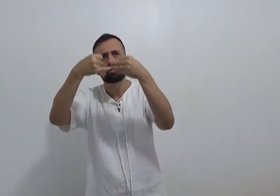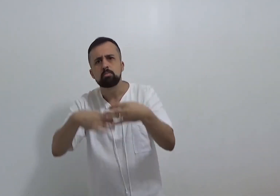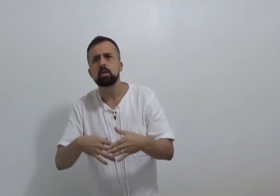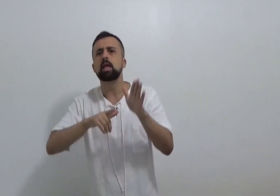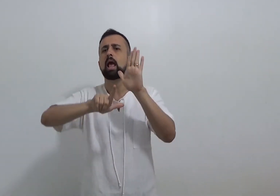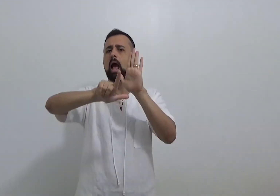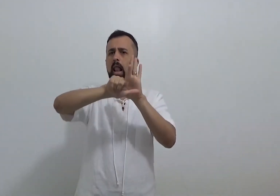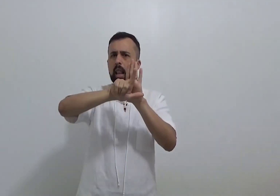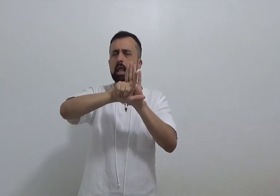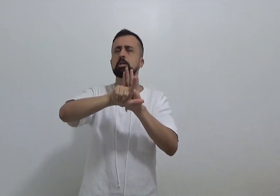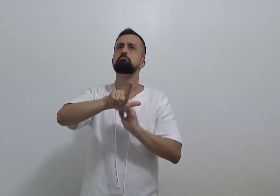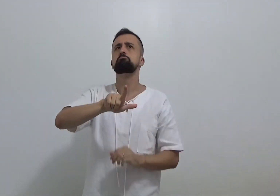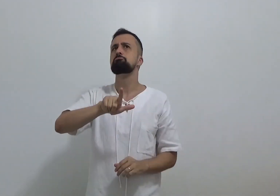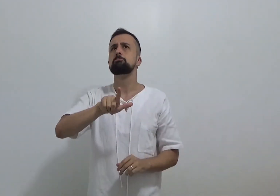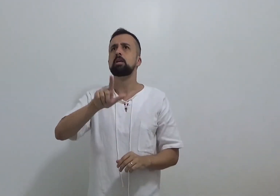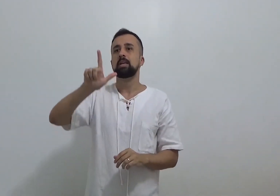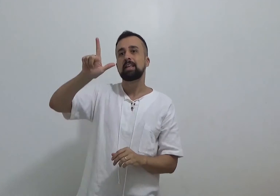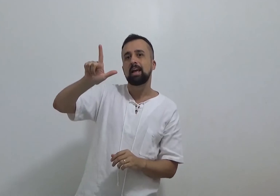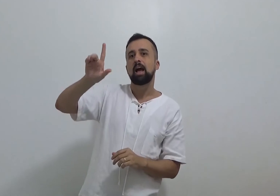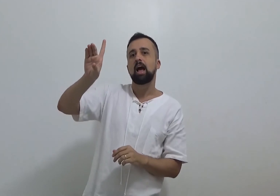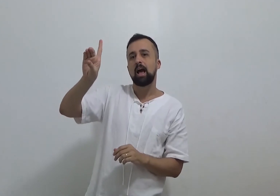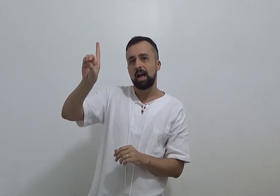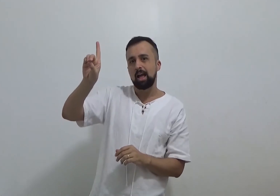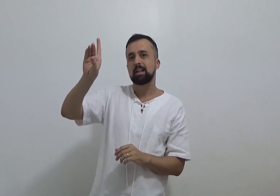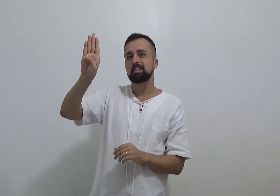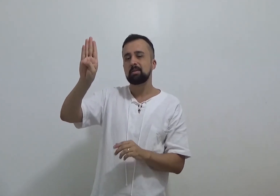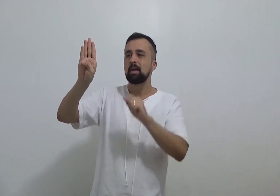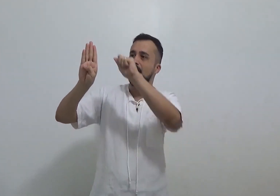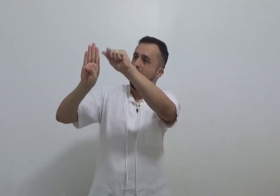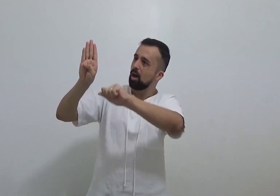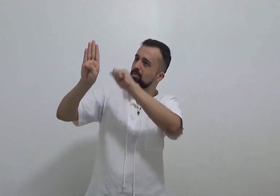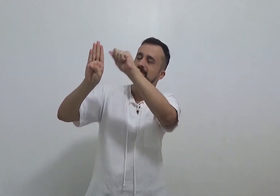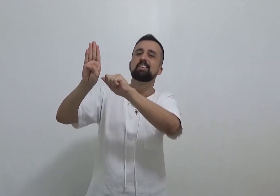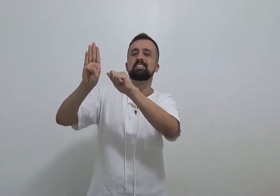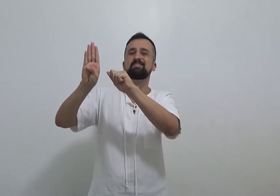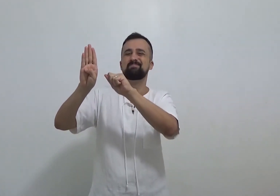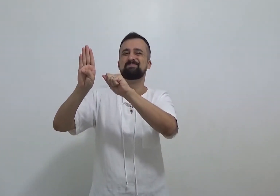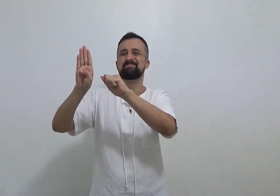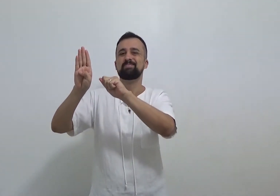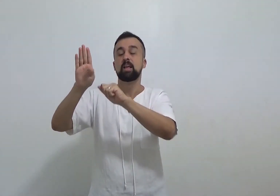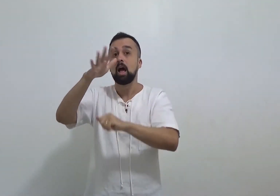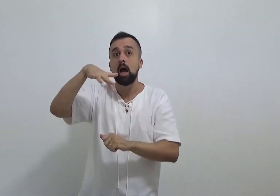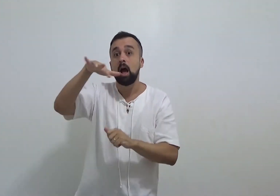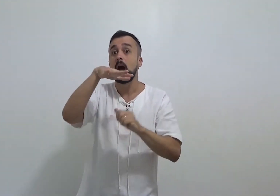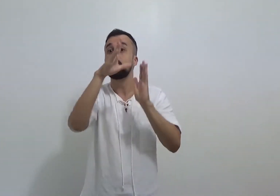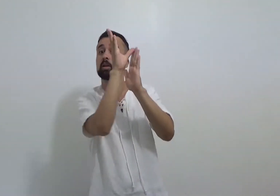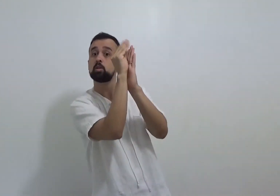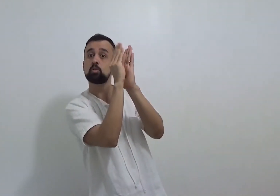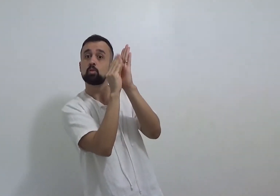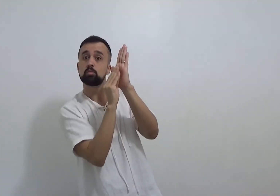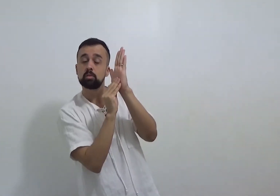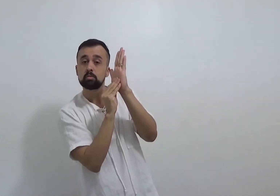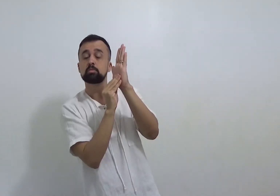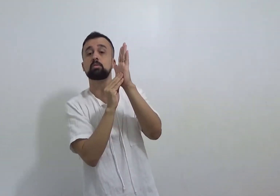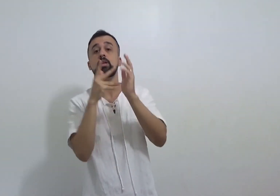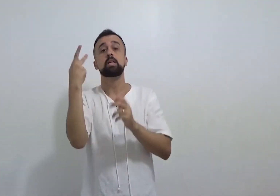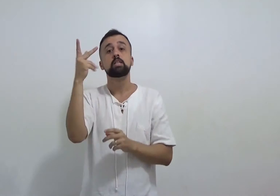Vocês se lembram, na videoaula 3, que eu mencionei sobre a lei que altera a LDB